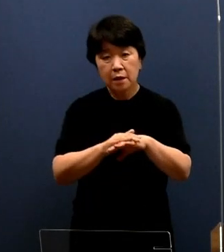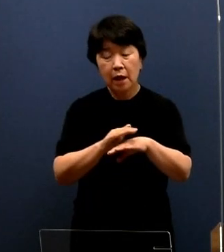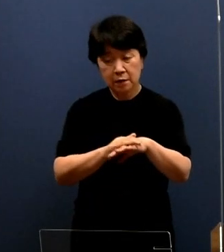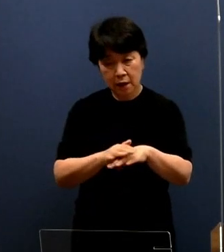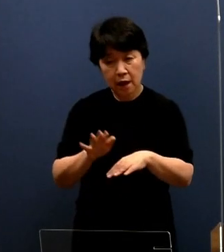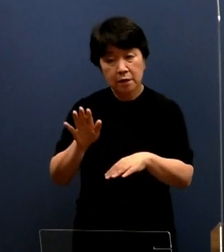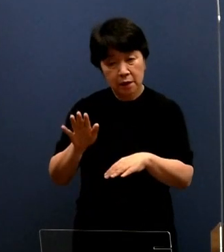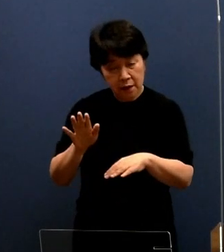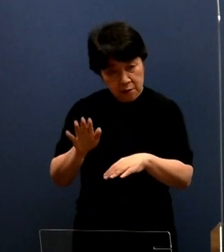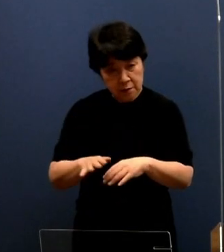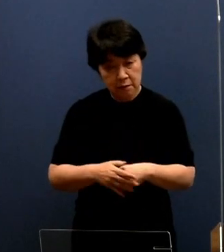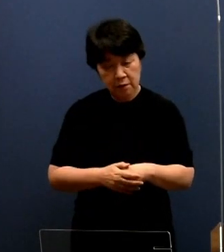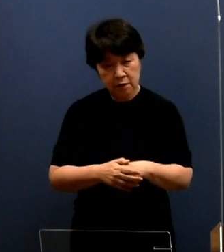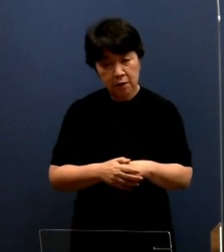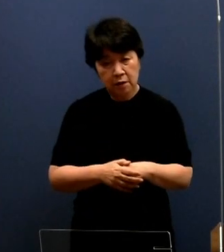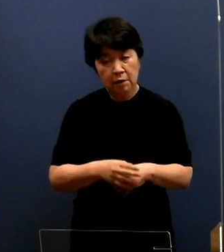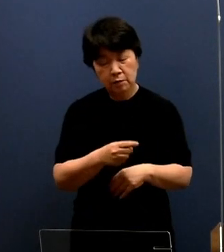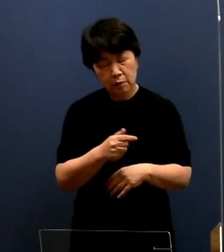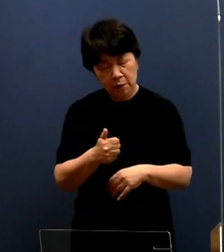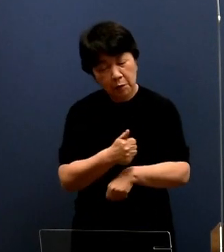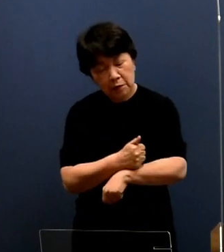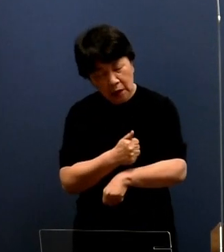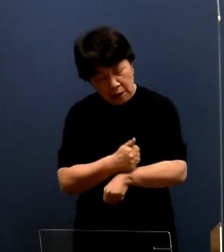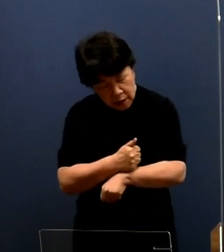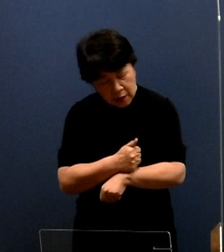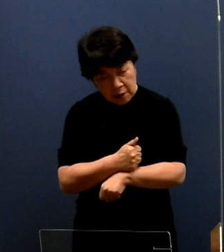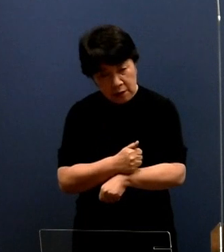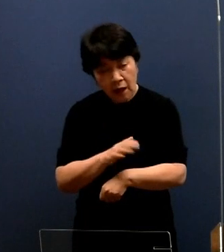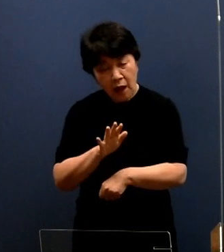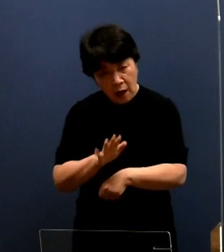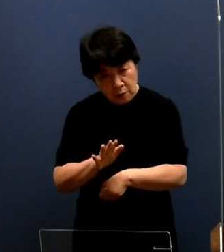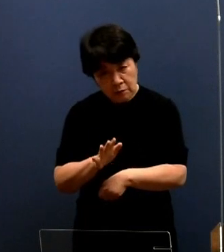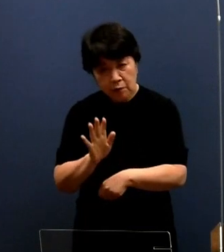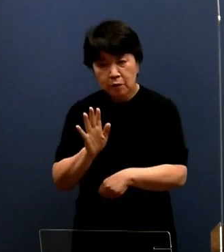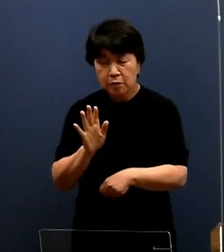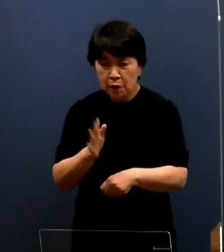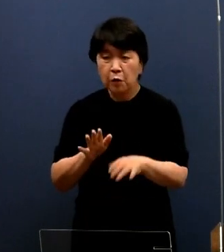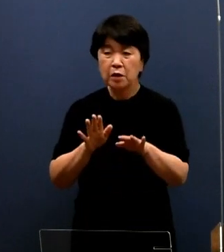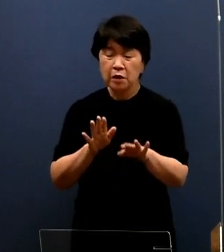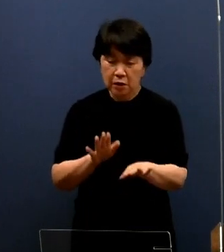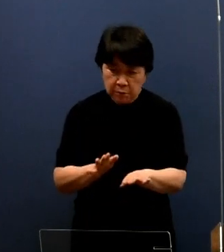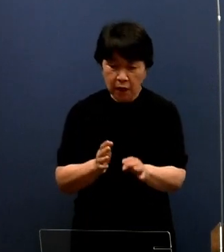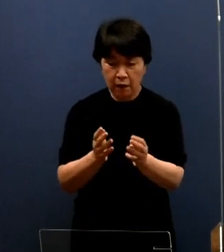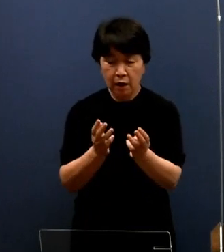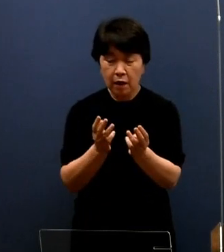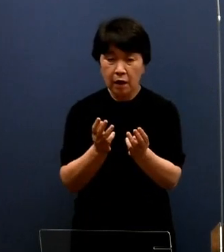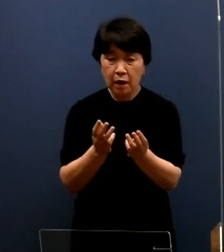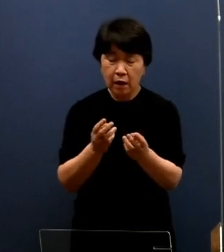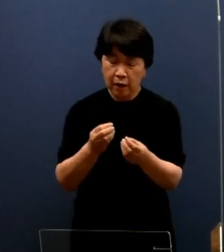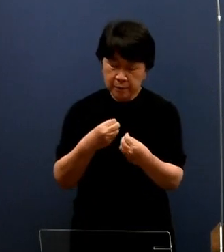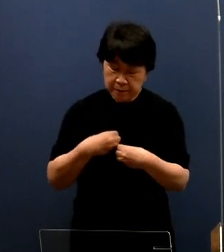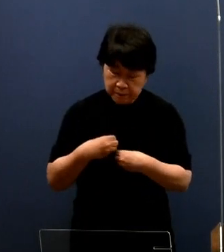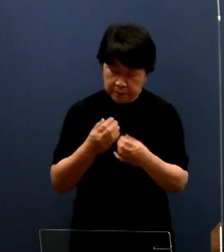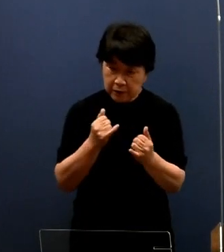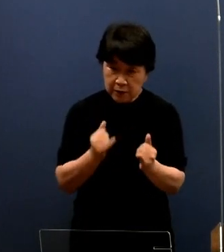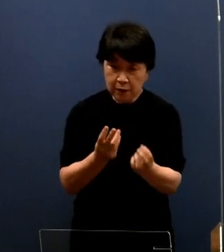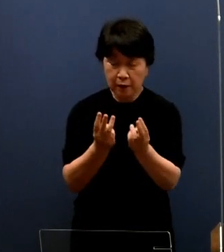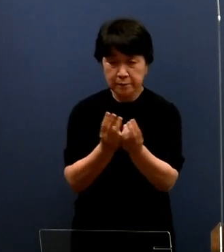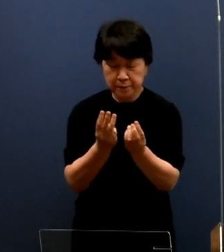それは痛みを伴うものですけれども、でもこれはこれだけの感染者数が出ていれば、県が要請しなくても、県知事として要請しなく